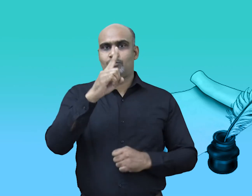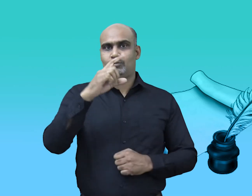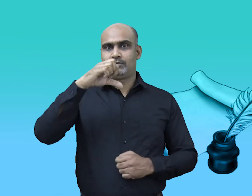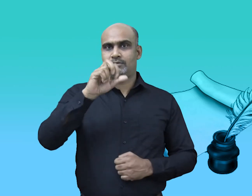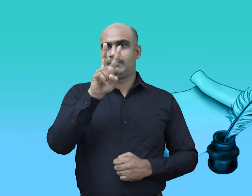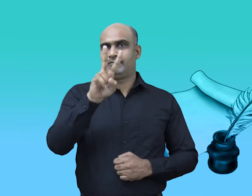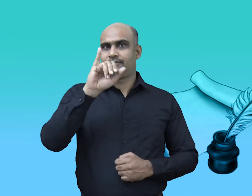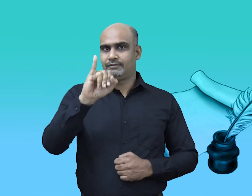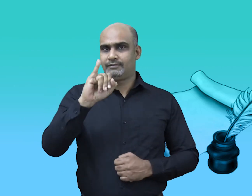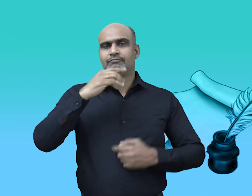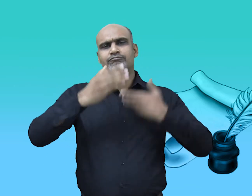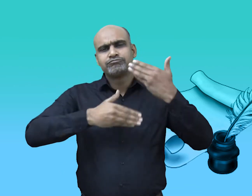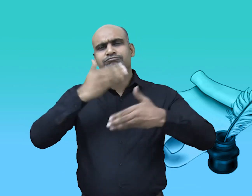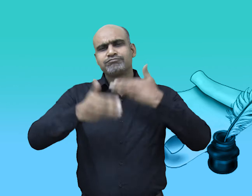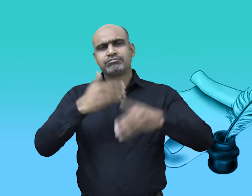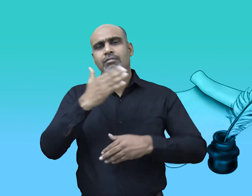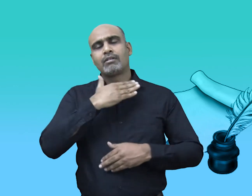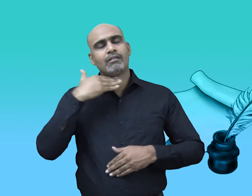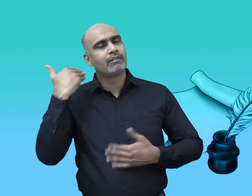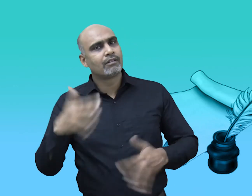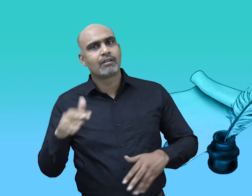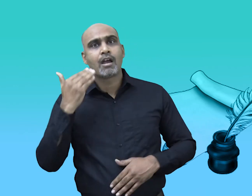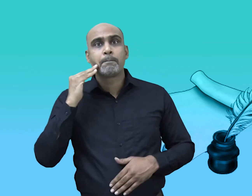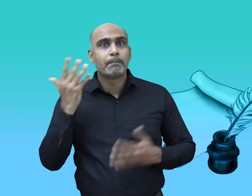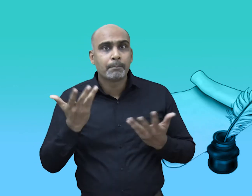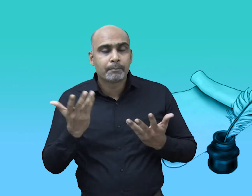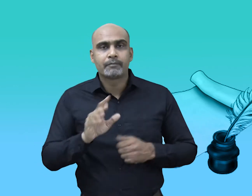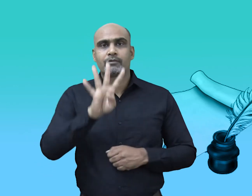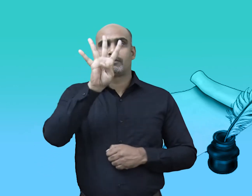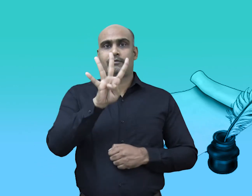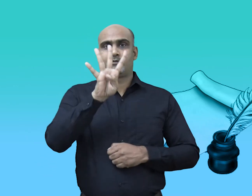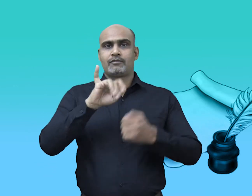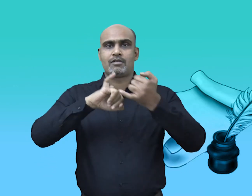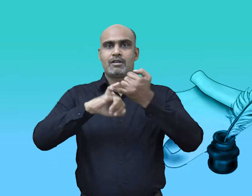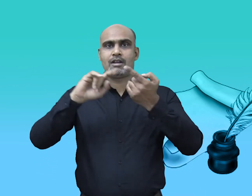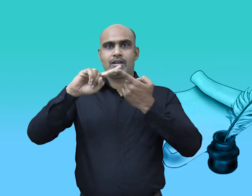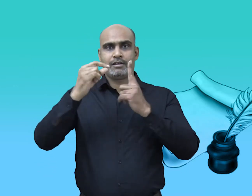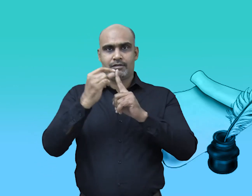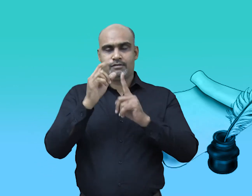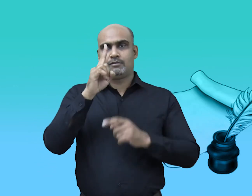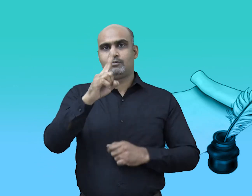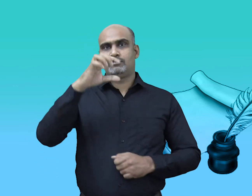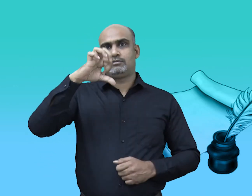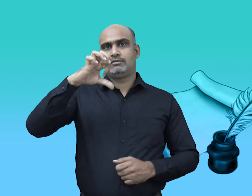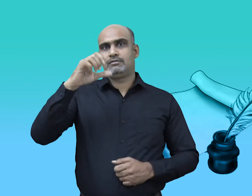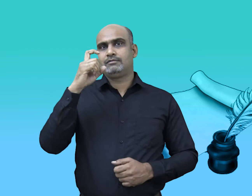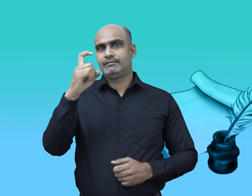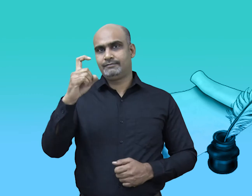सन 1926 में हुआ था और इनकी मृत्यु 4 सितंबर सन